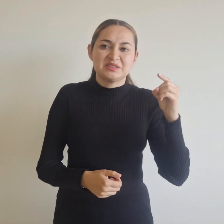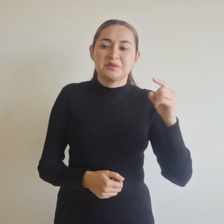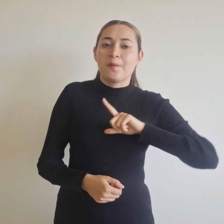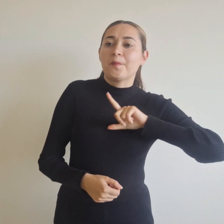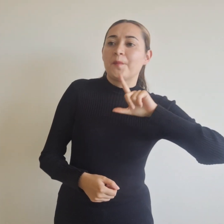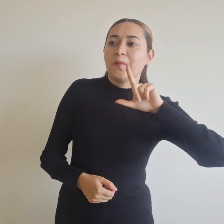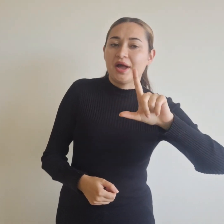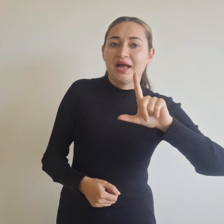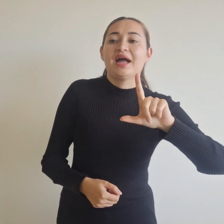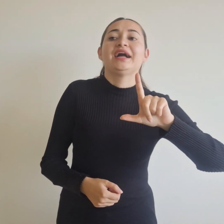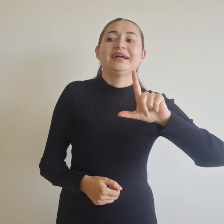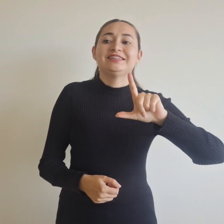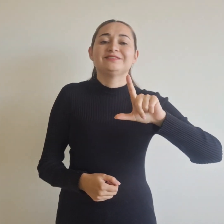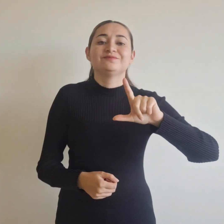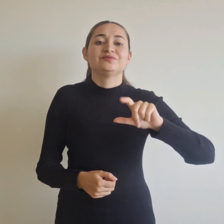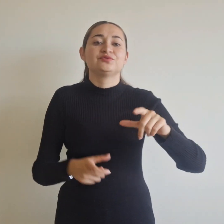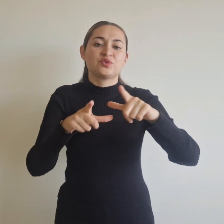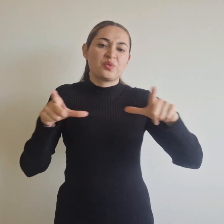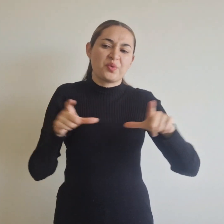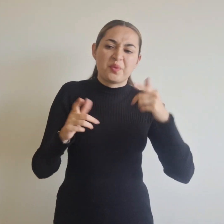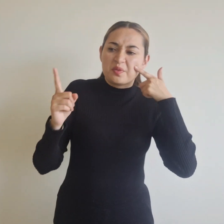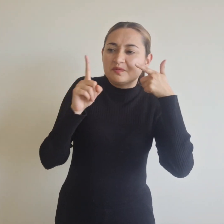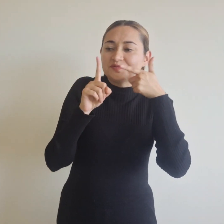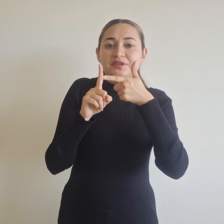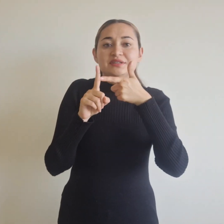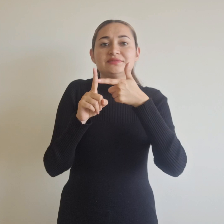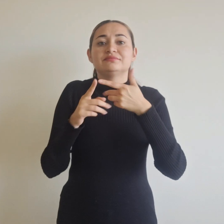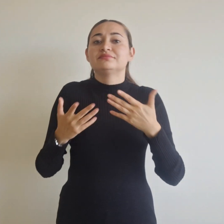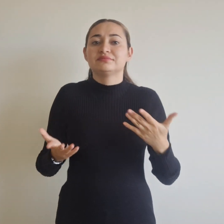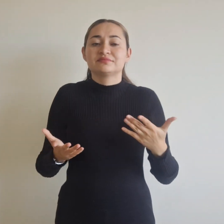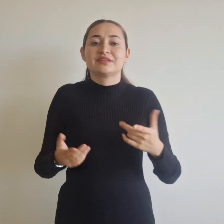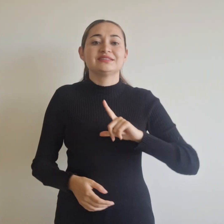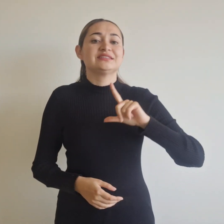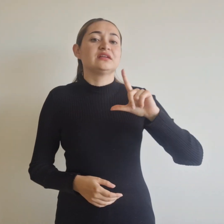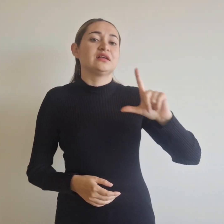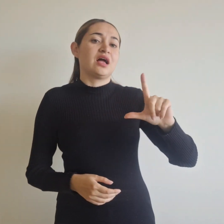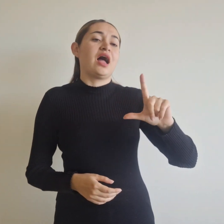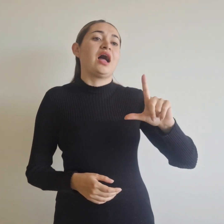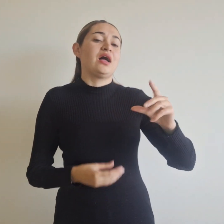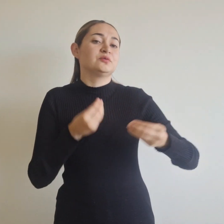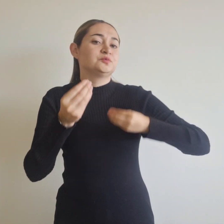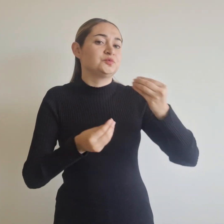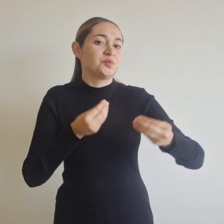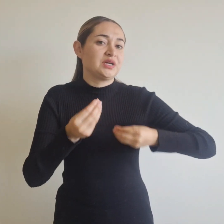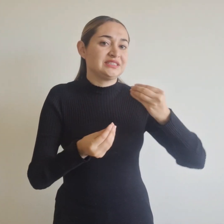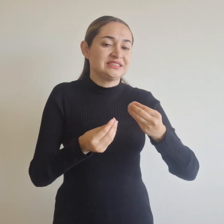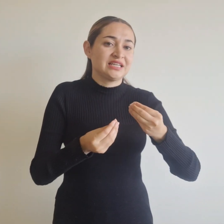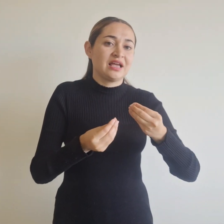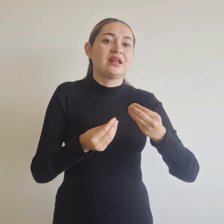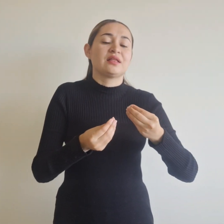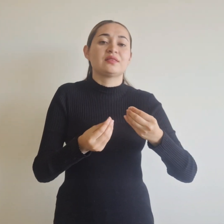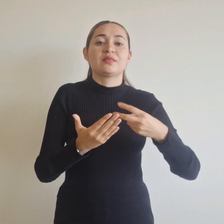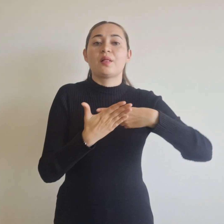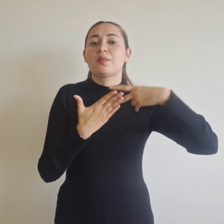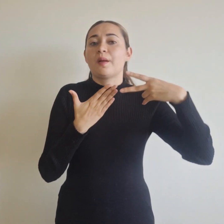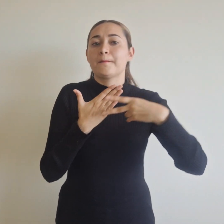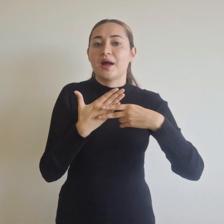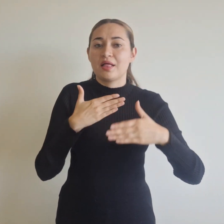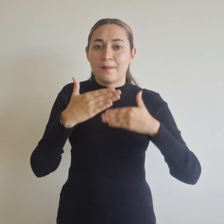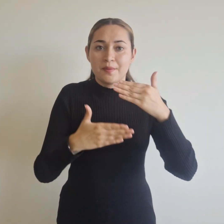frente de la dependencia cuyo propósito principal es liderar la formulación, ejecución, seguimiento y evaluación